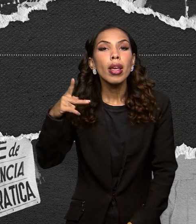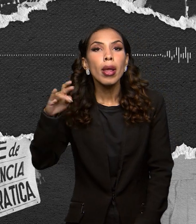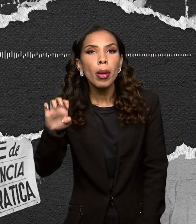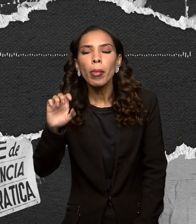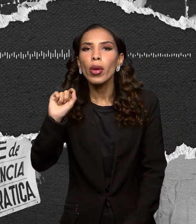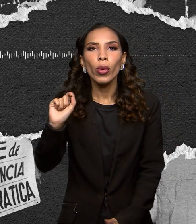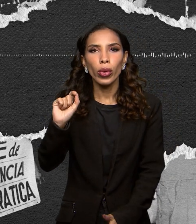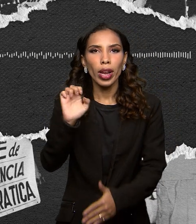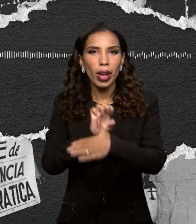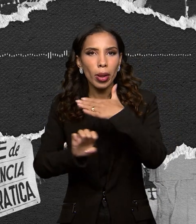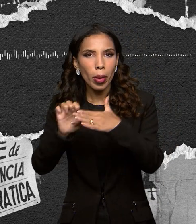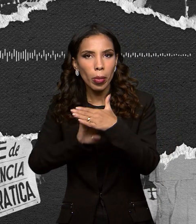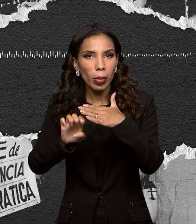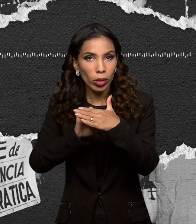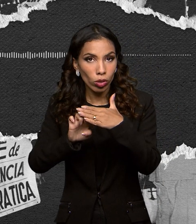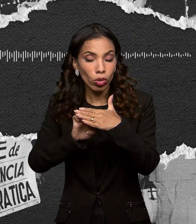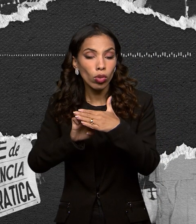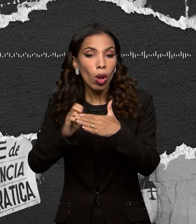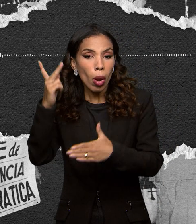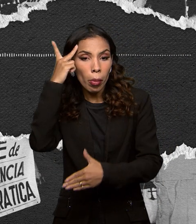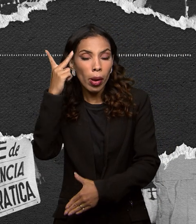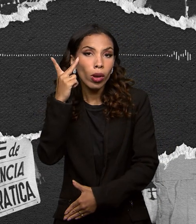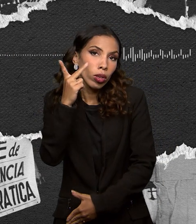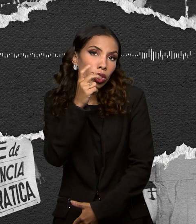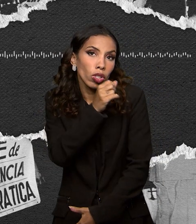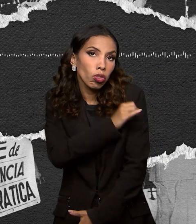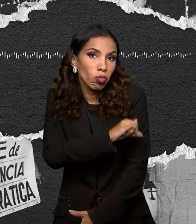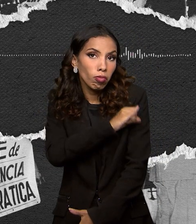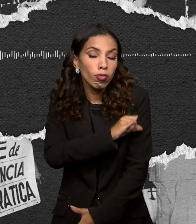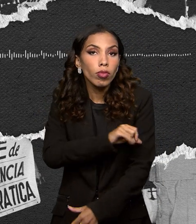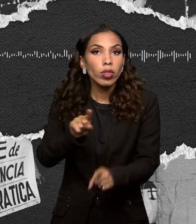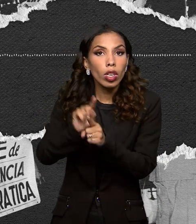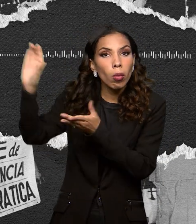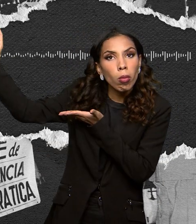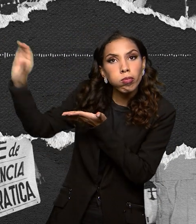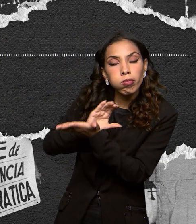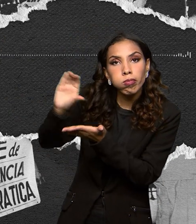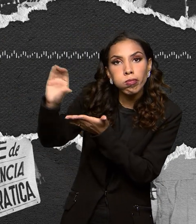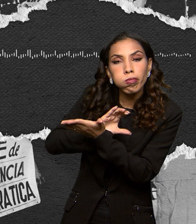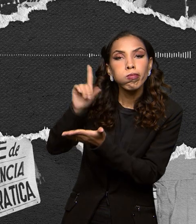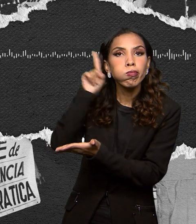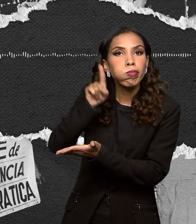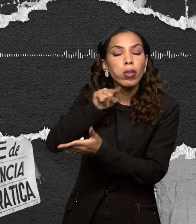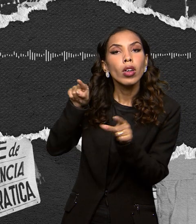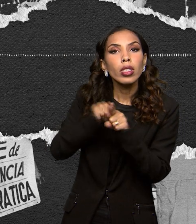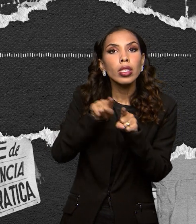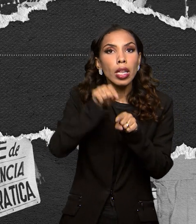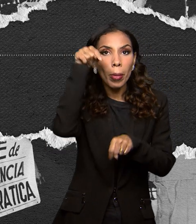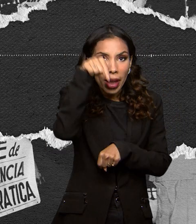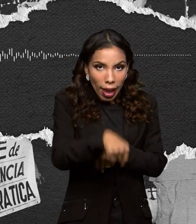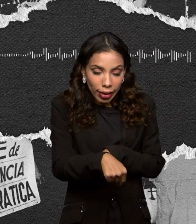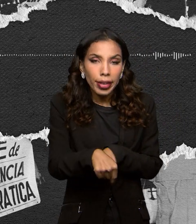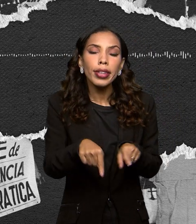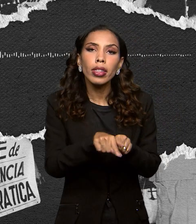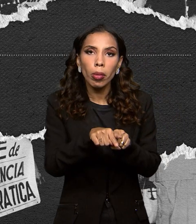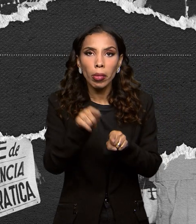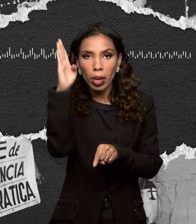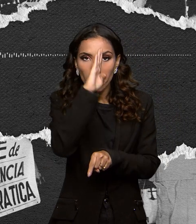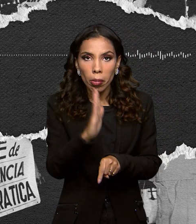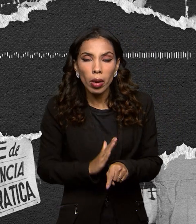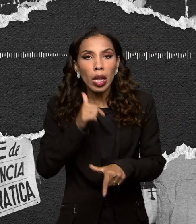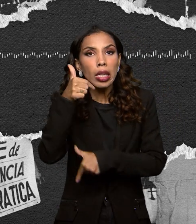cariocas. Recebia recursos do governo dos Estados Unidos e também de empresas nacionais e multinacionais. E